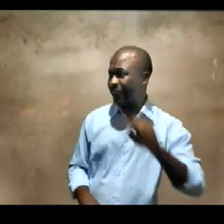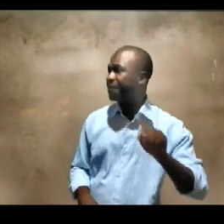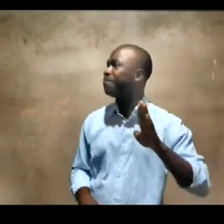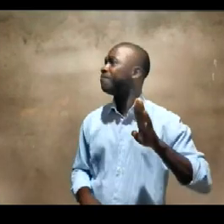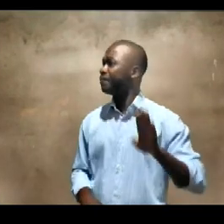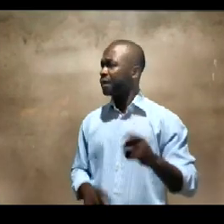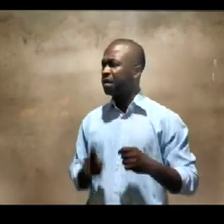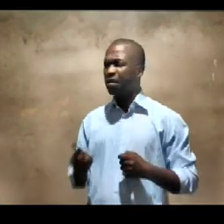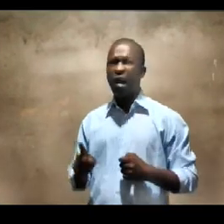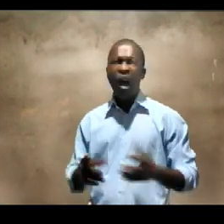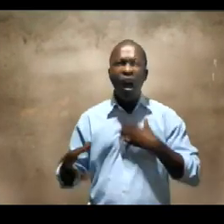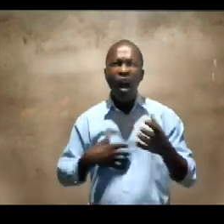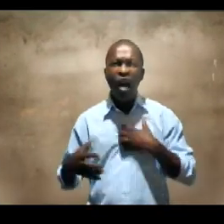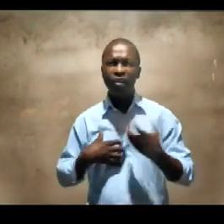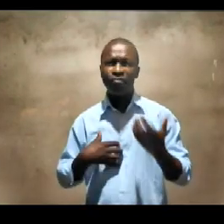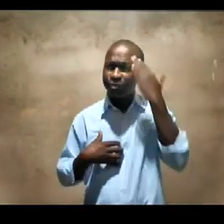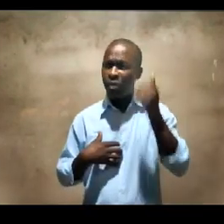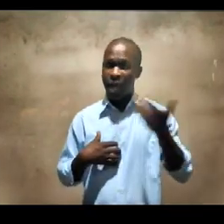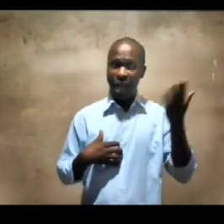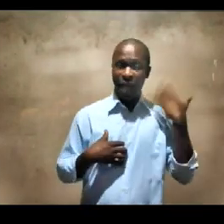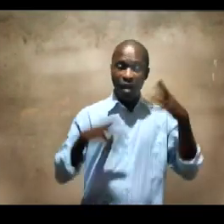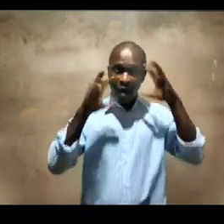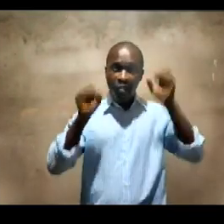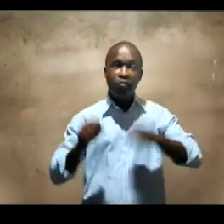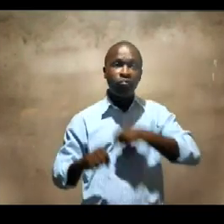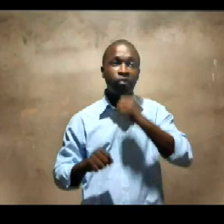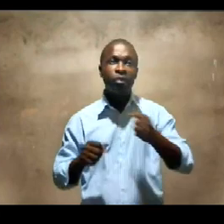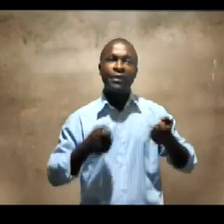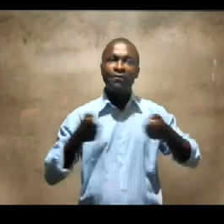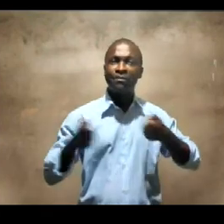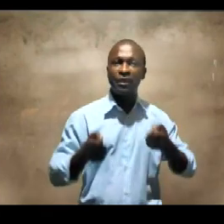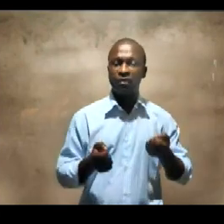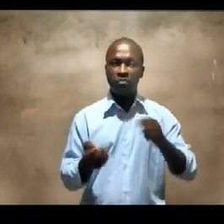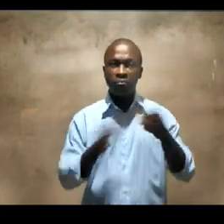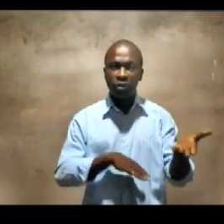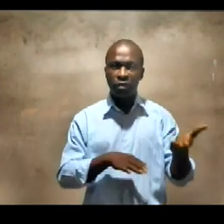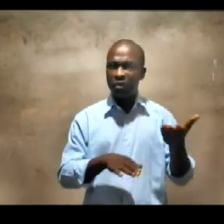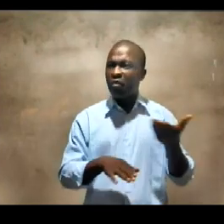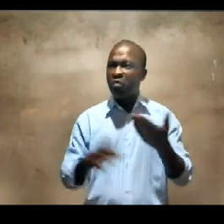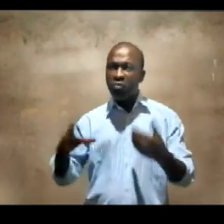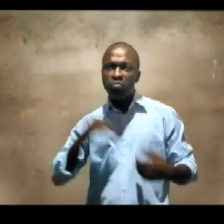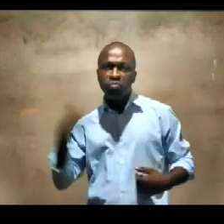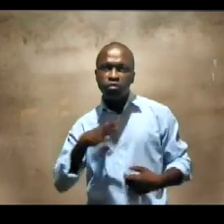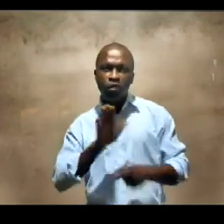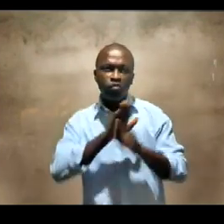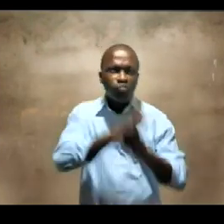départ l'ancien président Robert Mugabe, décédé début septembre, et ses proches. Pourquoi sont-elles maintenues ?